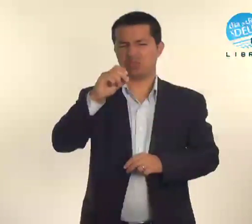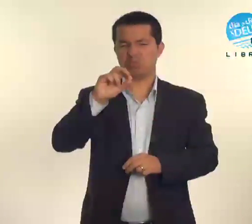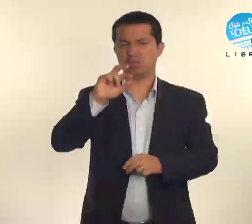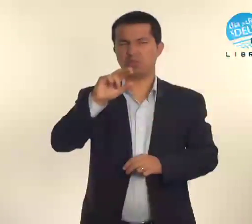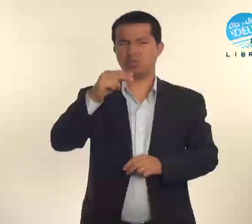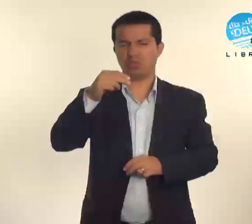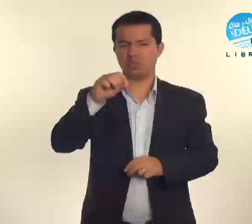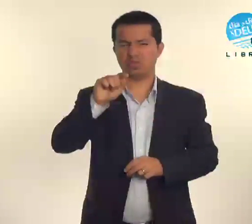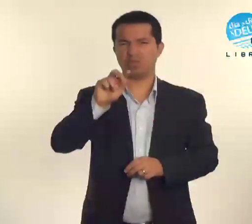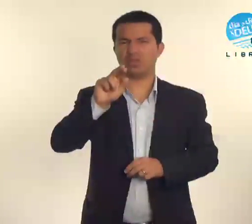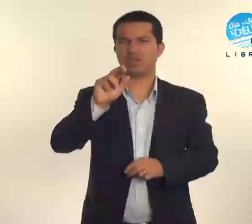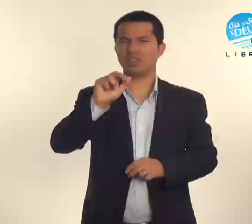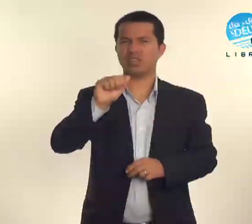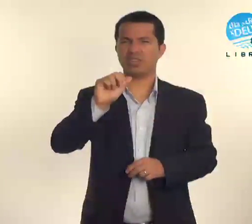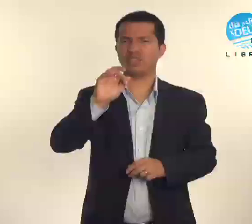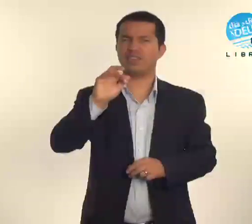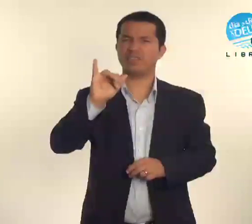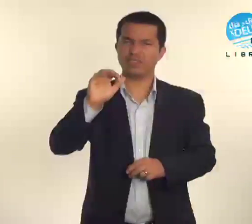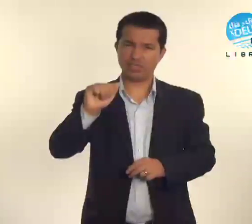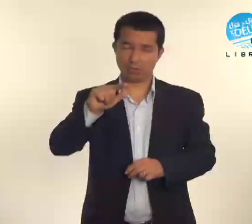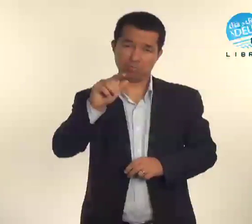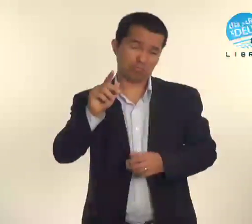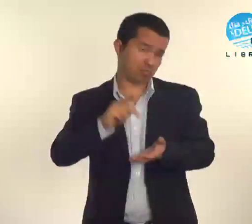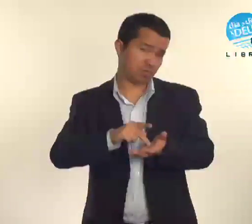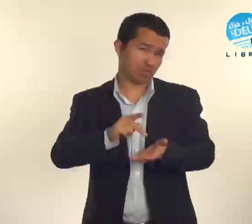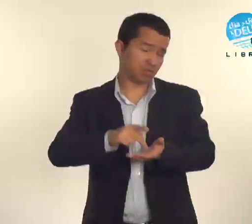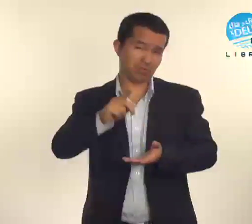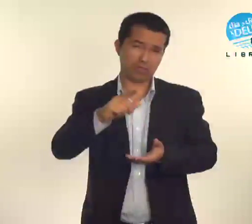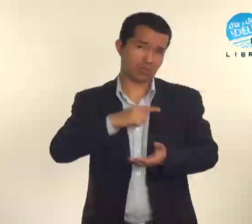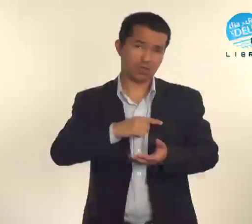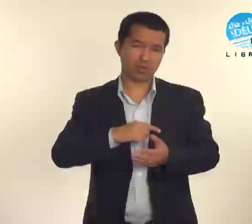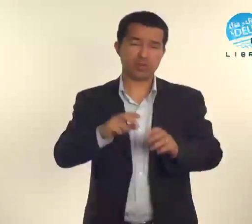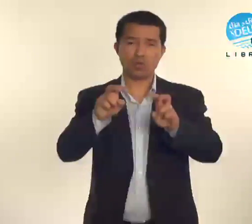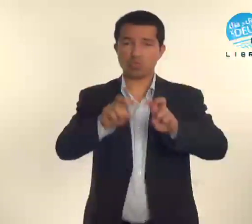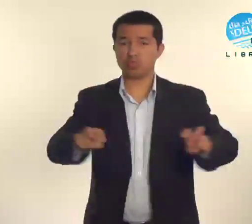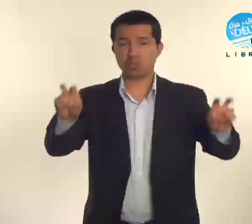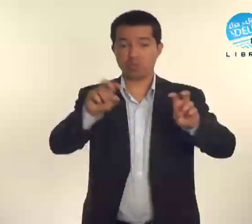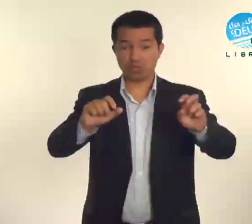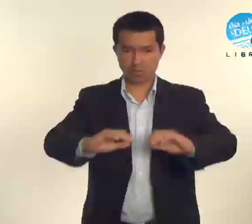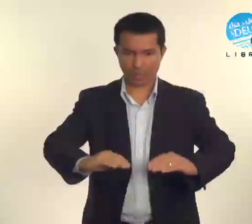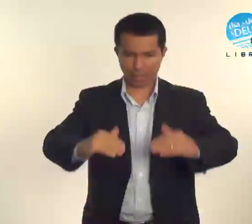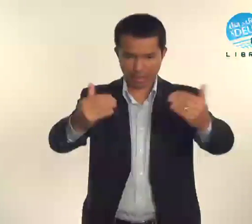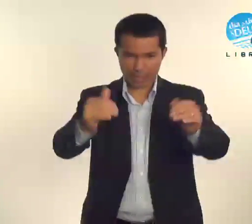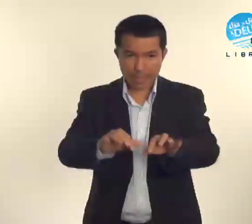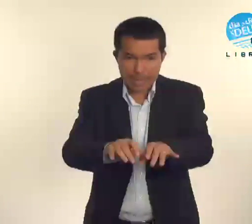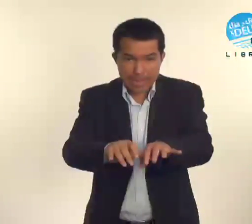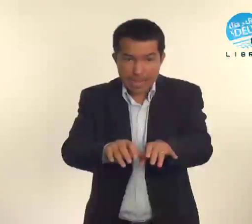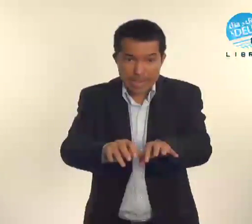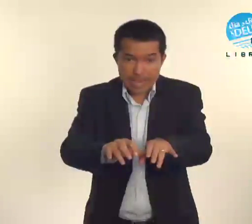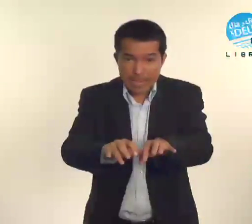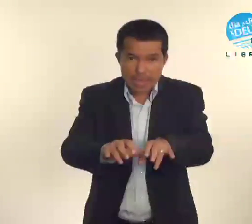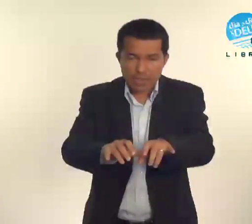Ninguém fala disso, mas é verdade. Você pega um computador, você pode ver o que você quiser de pornografia.